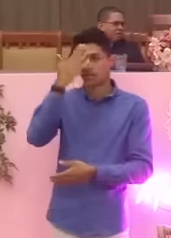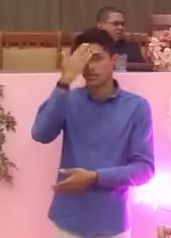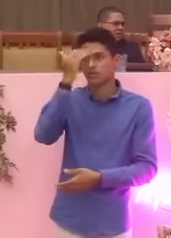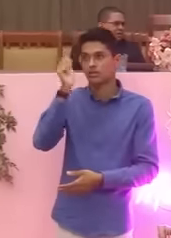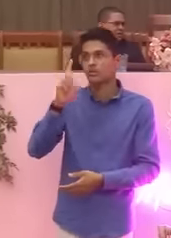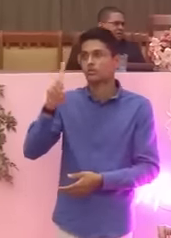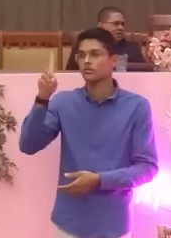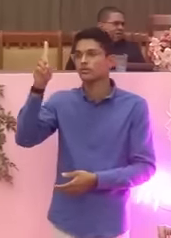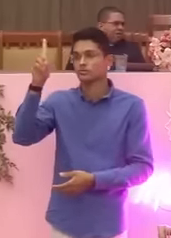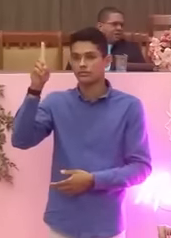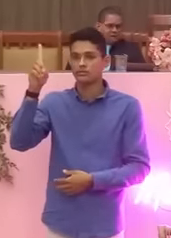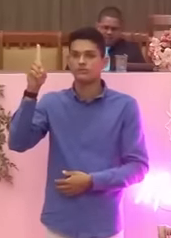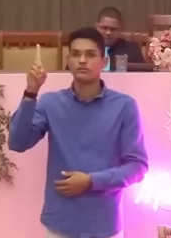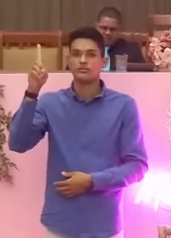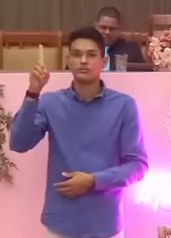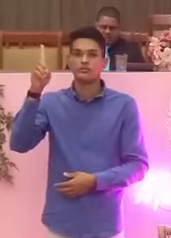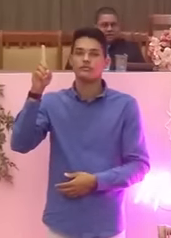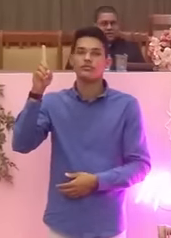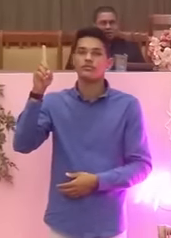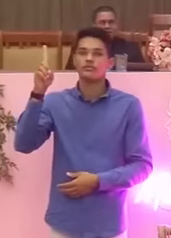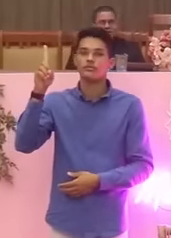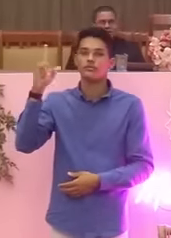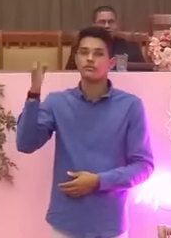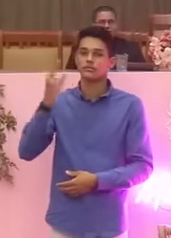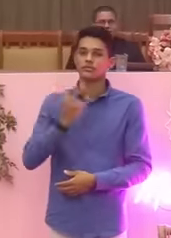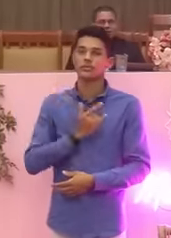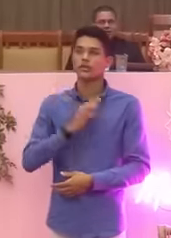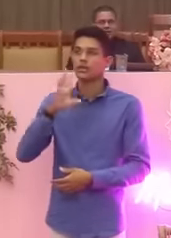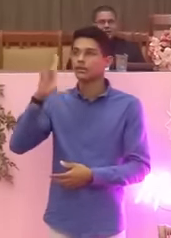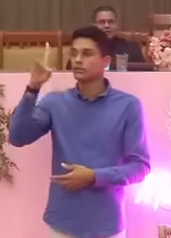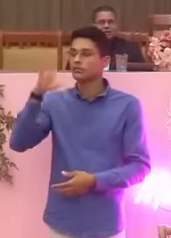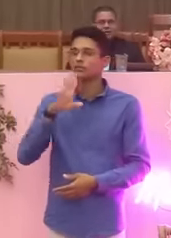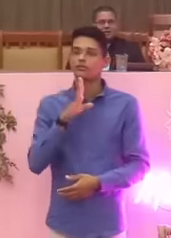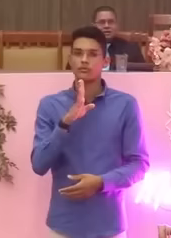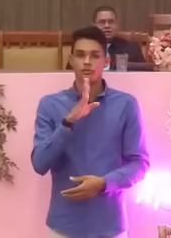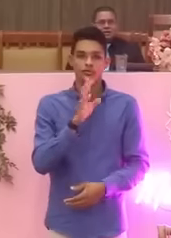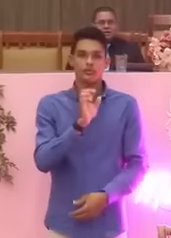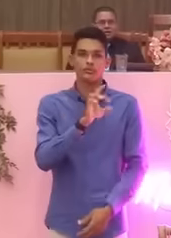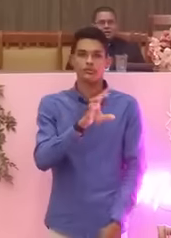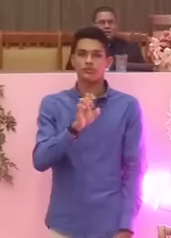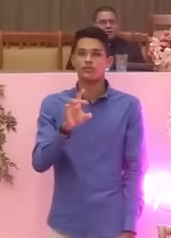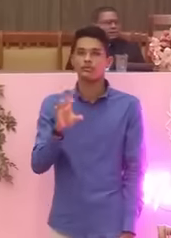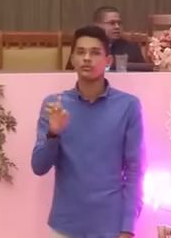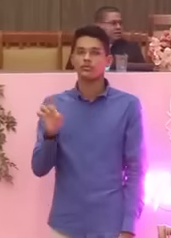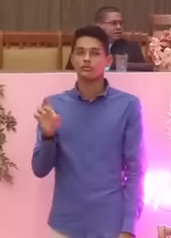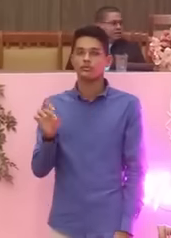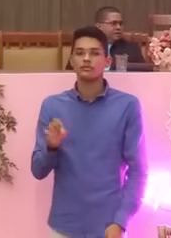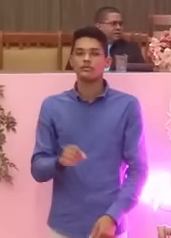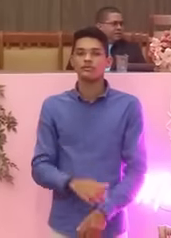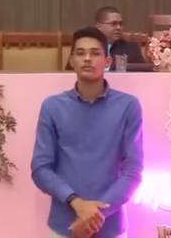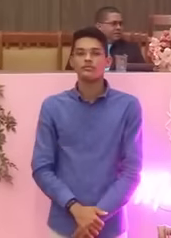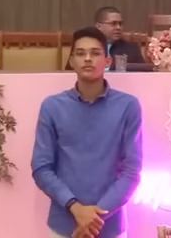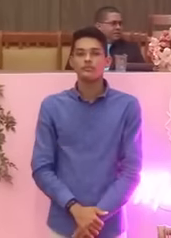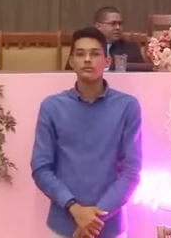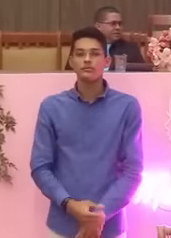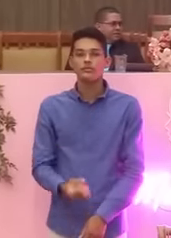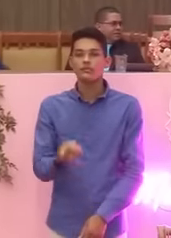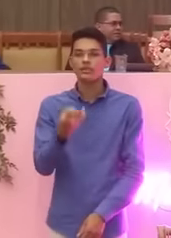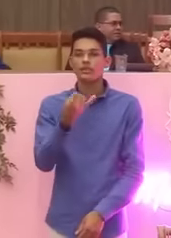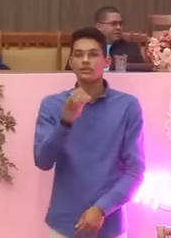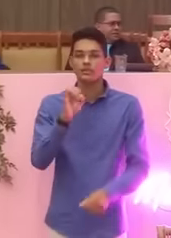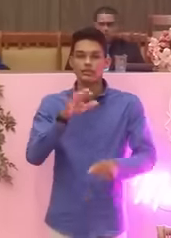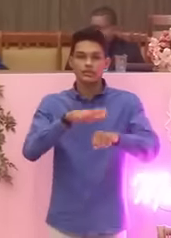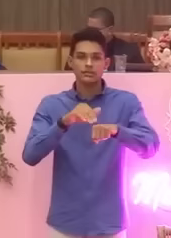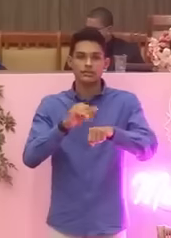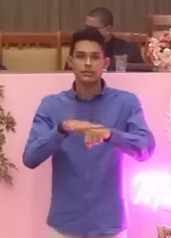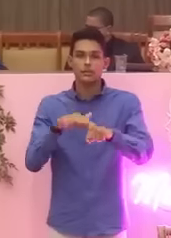sondas Deus te conhece agora olha para cá podem chamar olha para cá se chamar todos os fuxiqueiros do Brasil